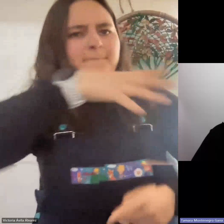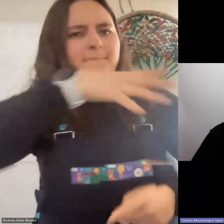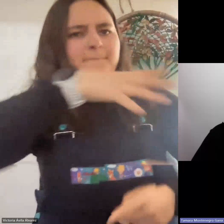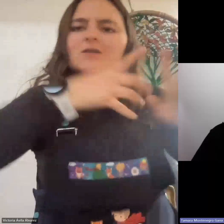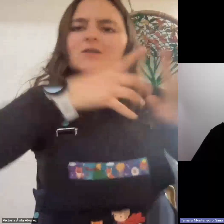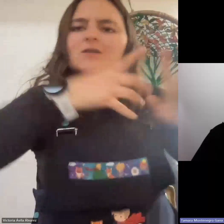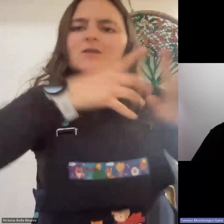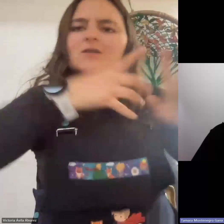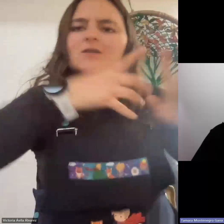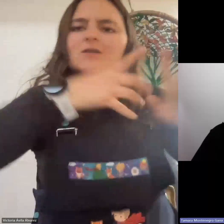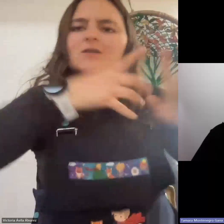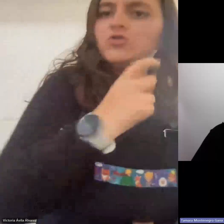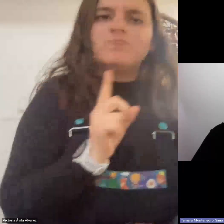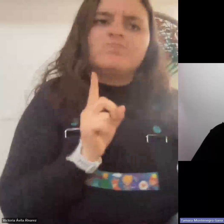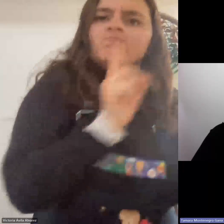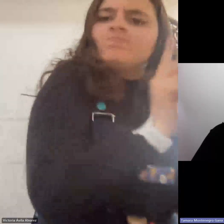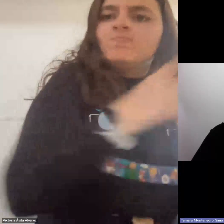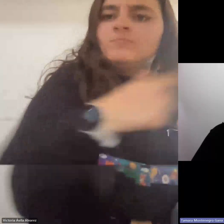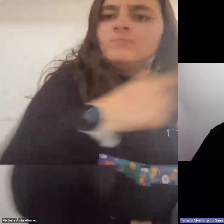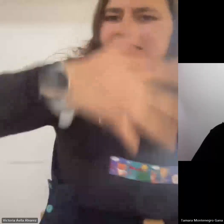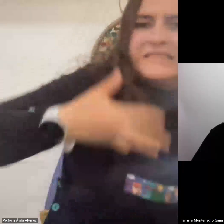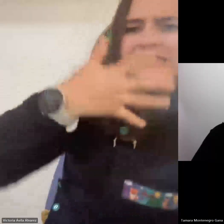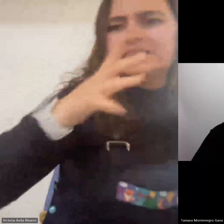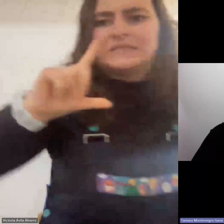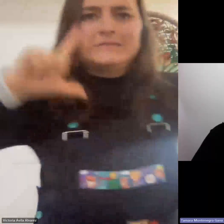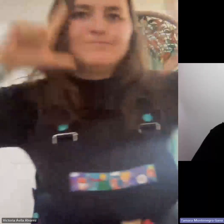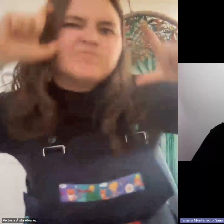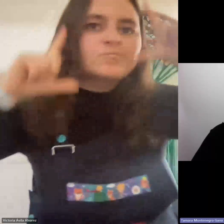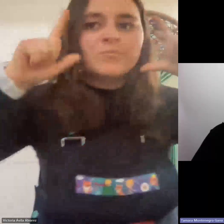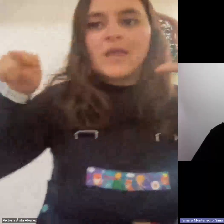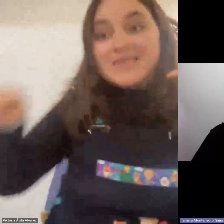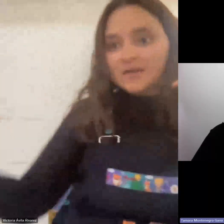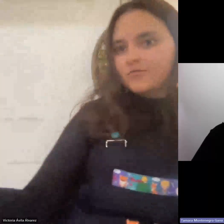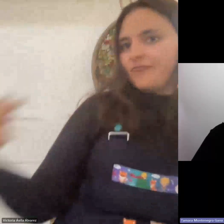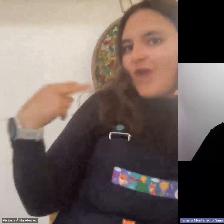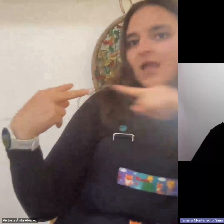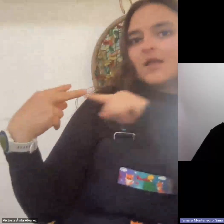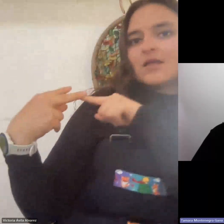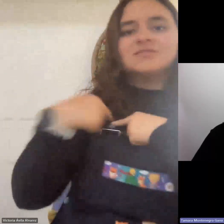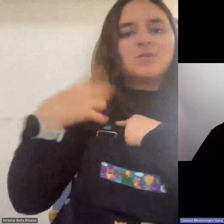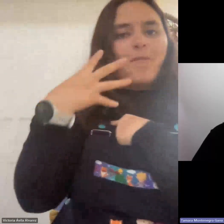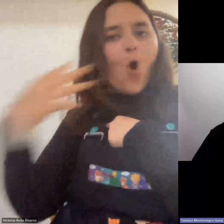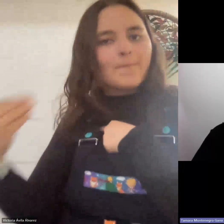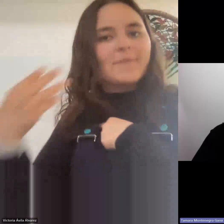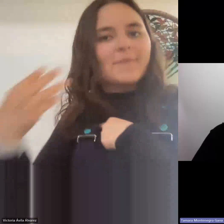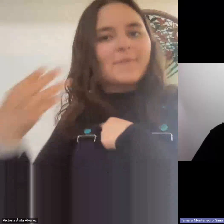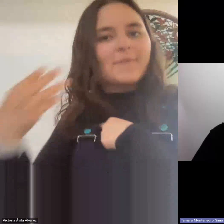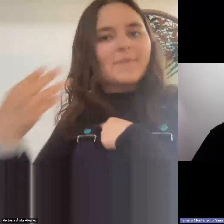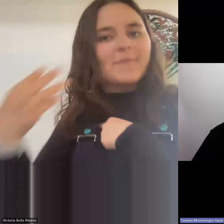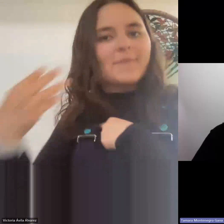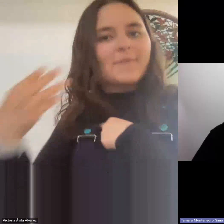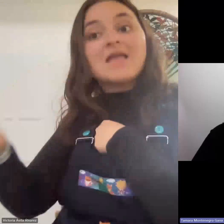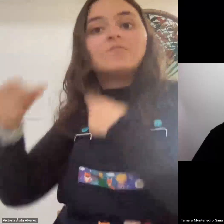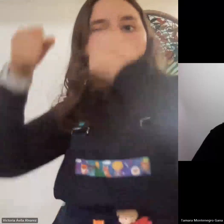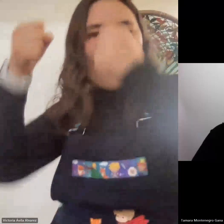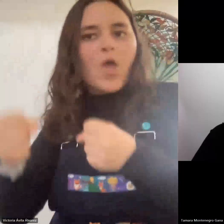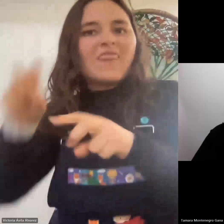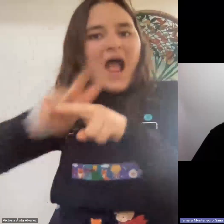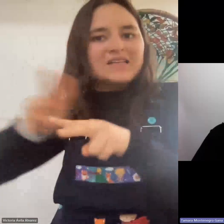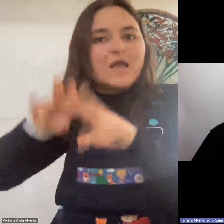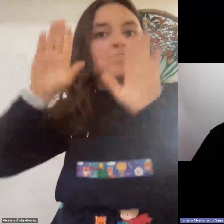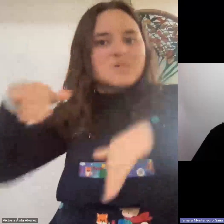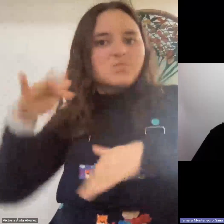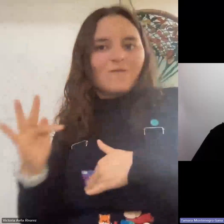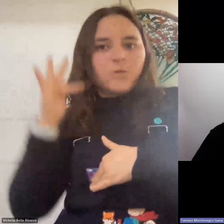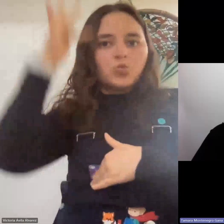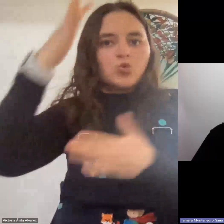Porque tiene que tener relación con estas personas en lengua de señas, que conozca la lengua de señas, que lo vea